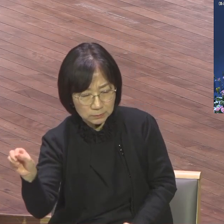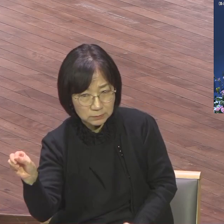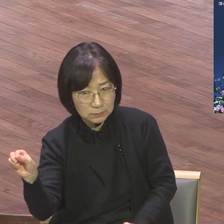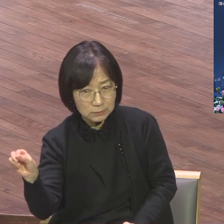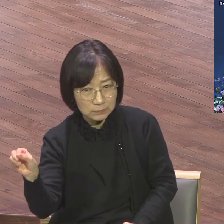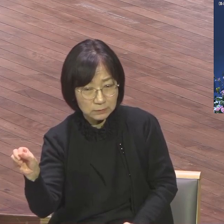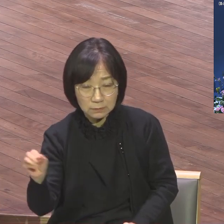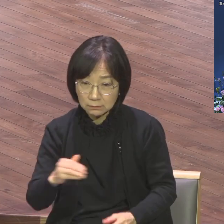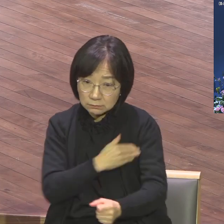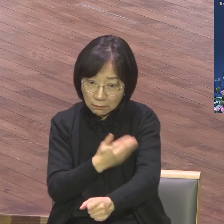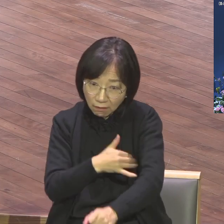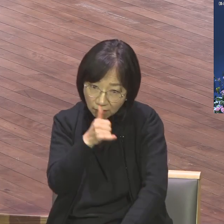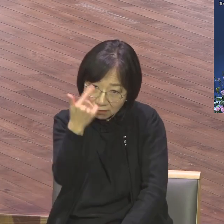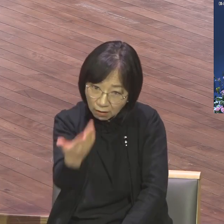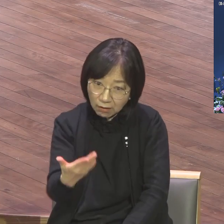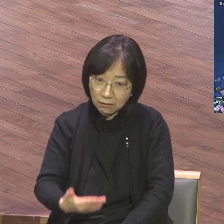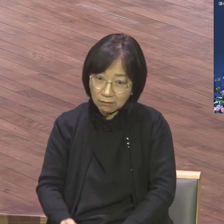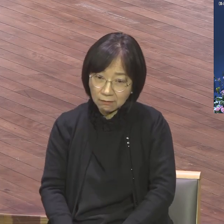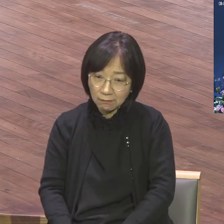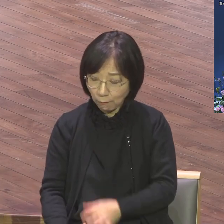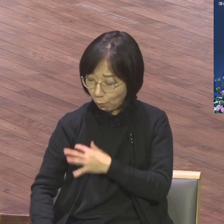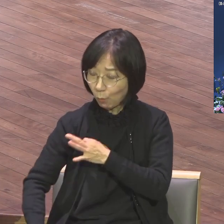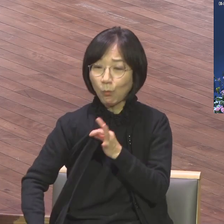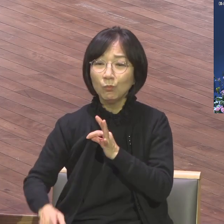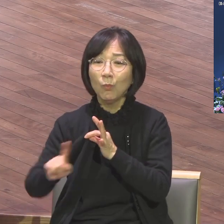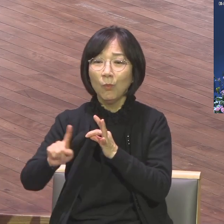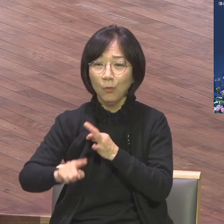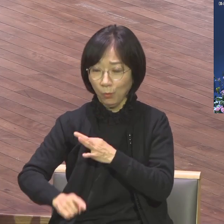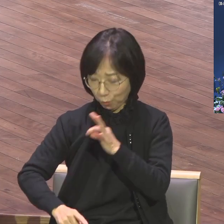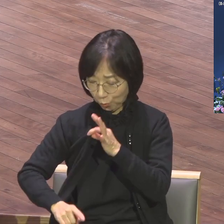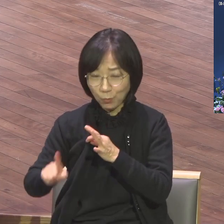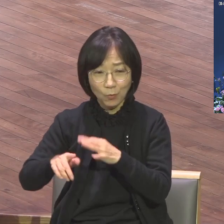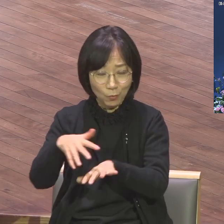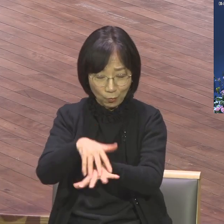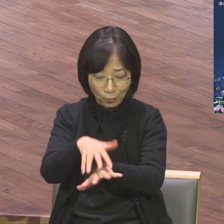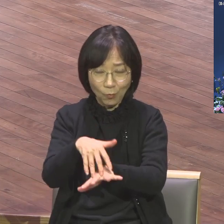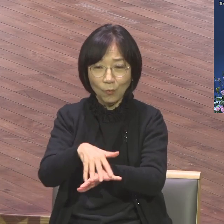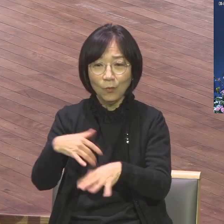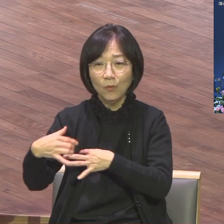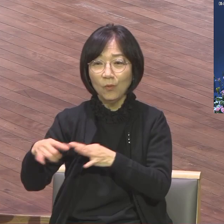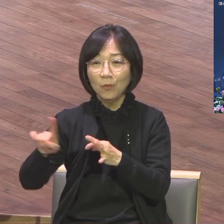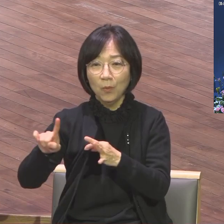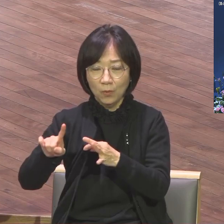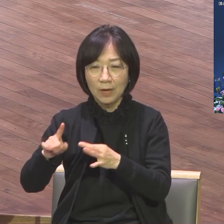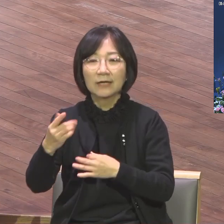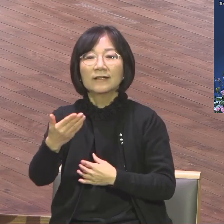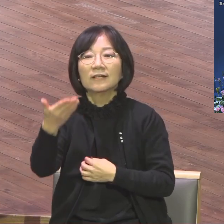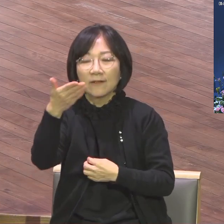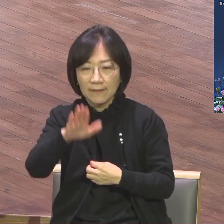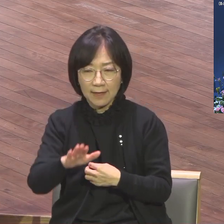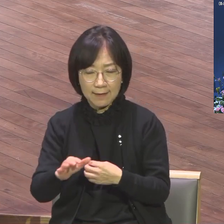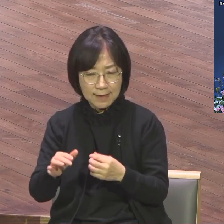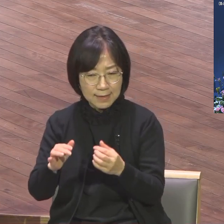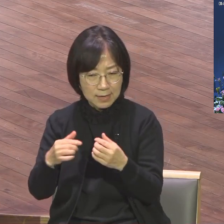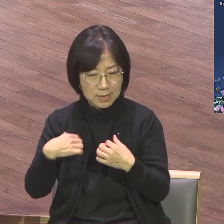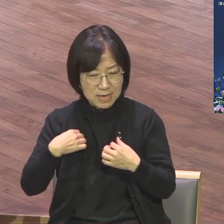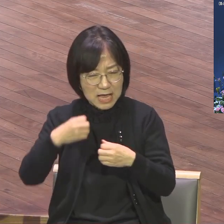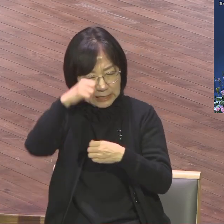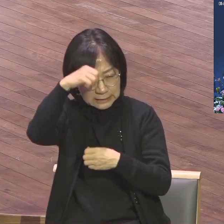옷이 무슨 능력이 있어요? 입고 있는 옷이 그 배가 무슨 능력이 있냐고요? 그런데 예수님이 입었기